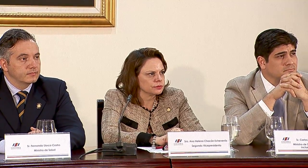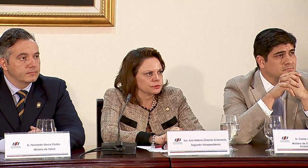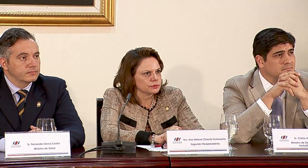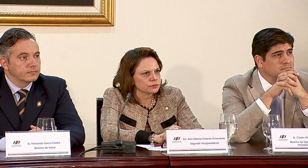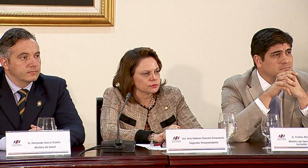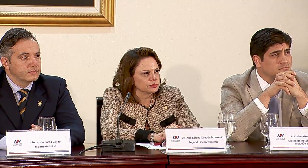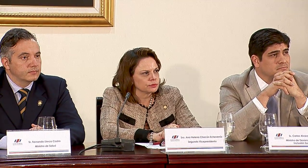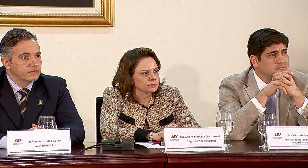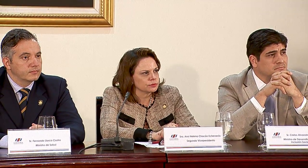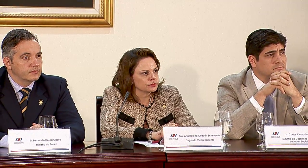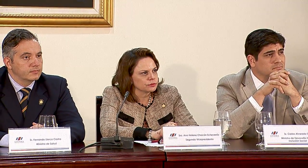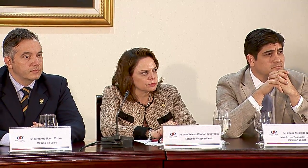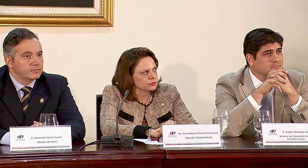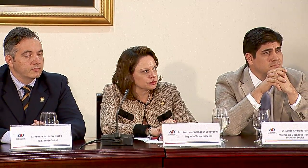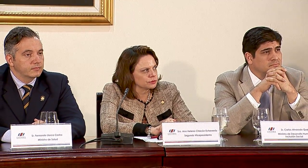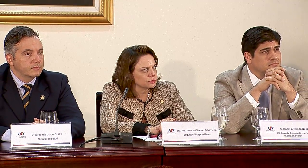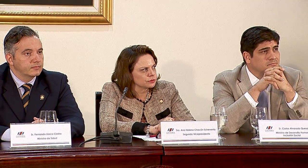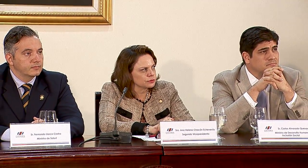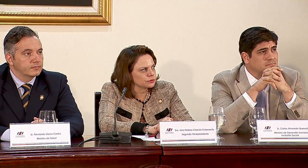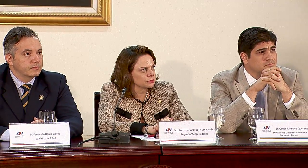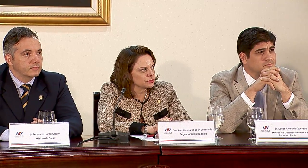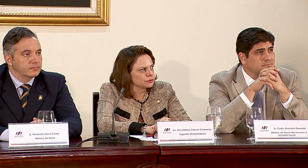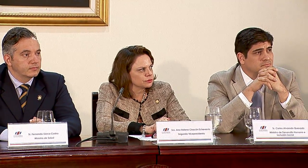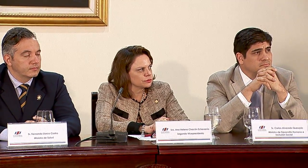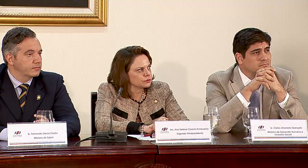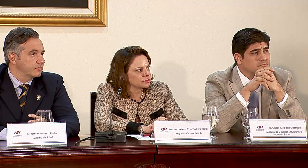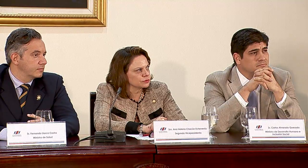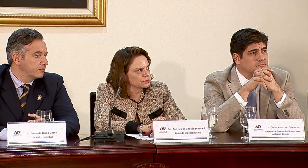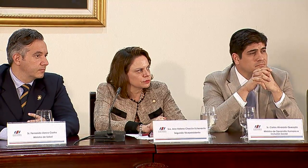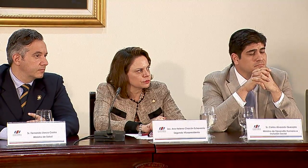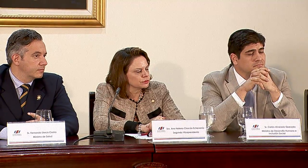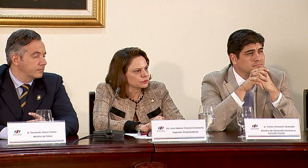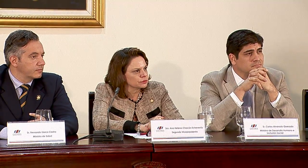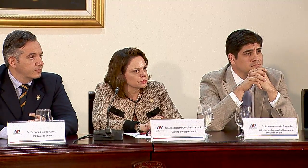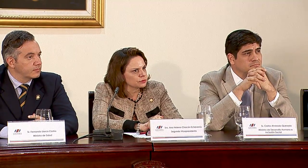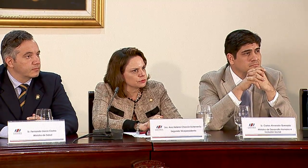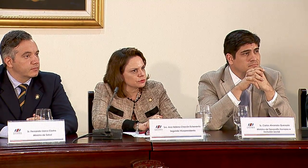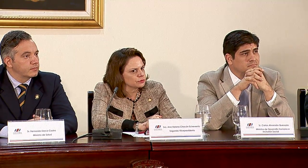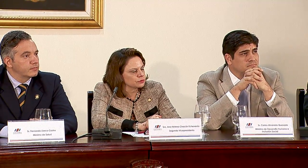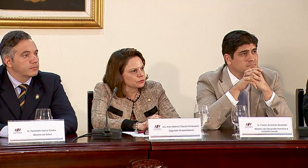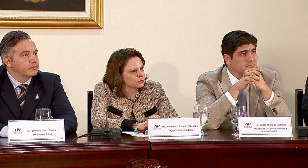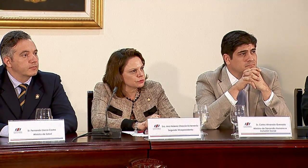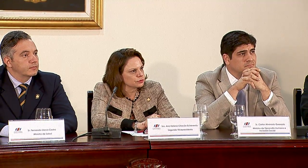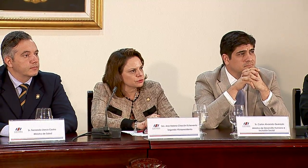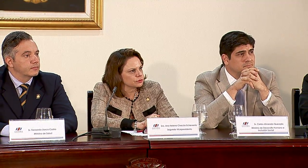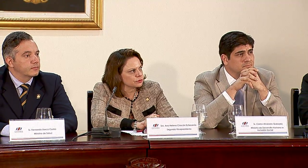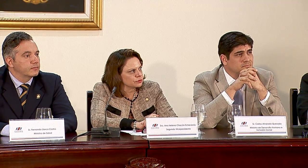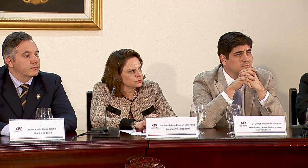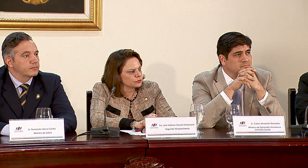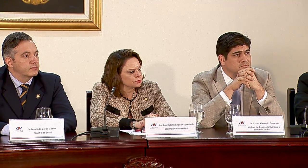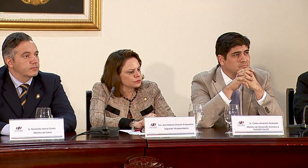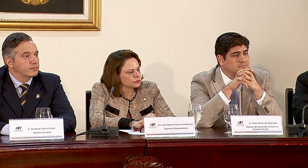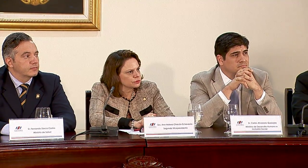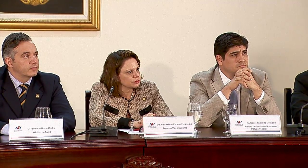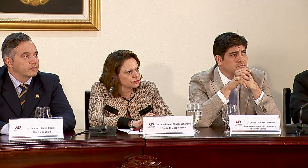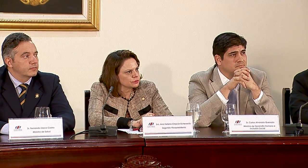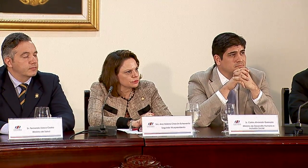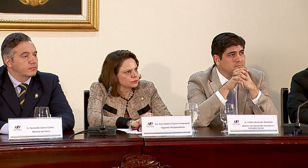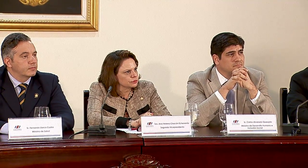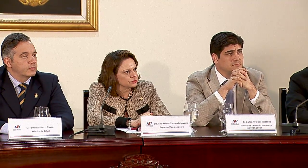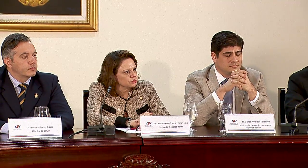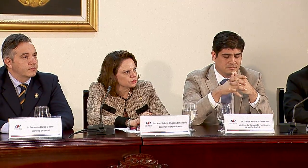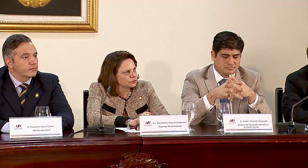gracias don Mauricio sobre el tema de la campaña en medios de donde sale la partida de que ministerio es de hacienda o es del ministerio de la